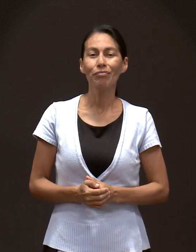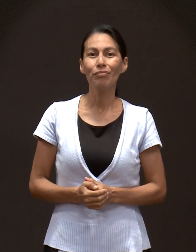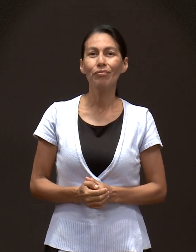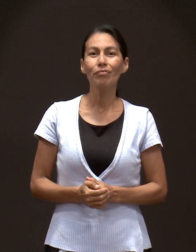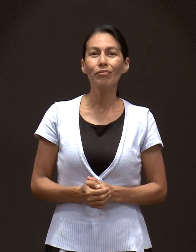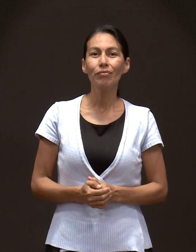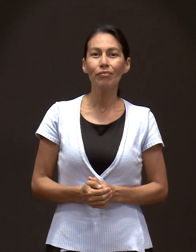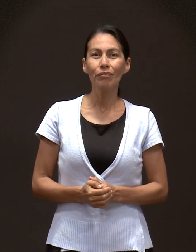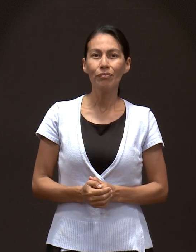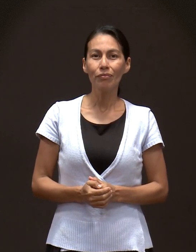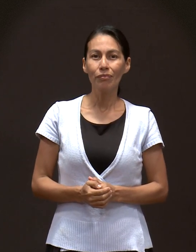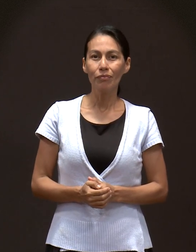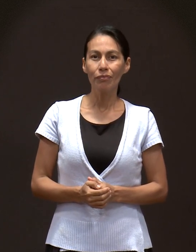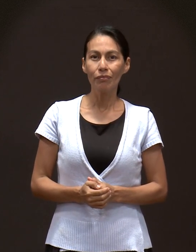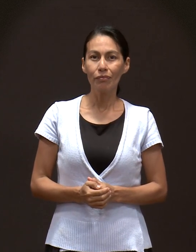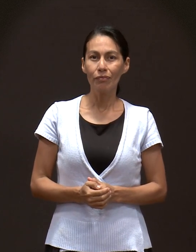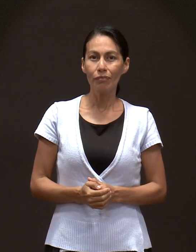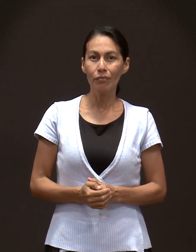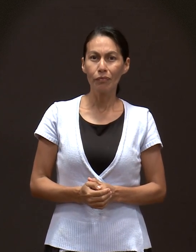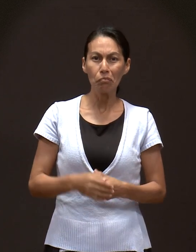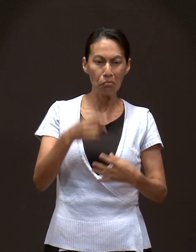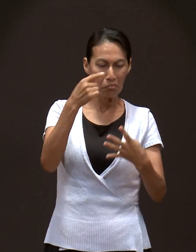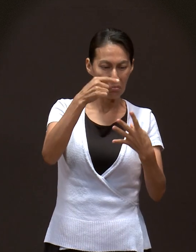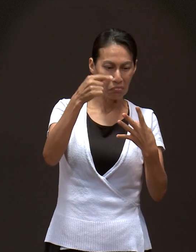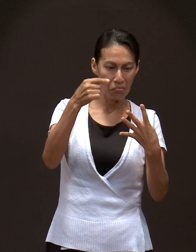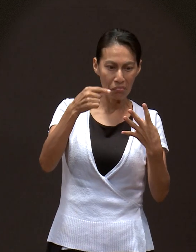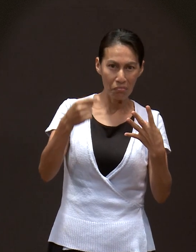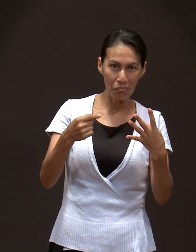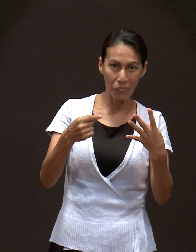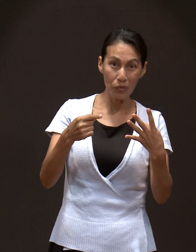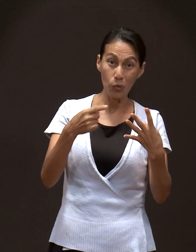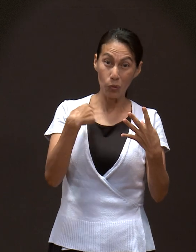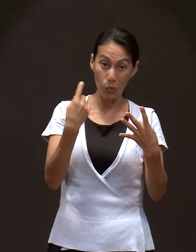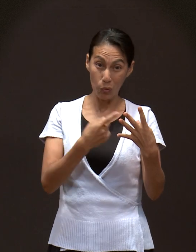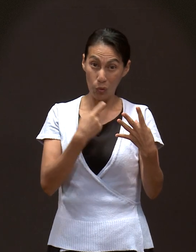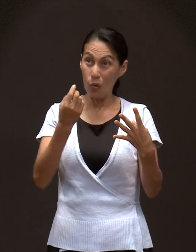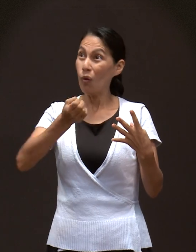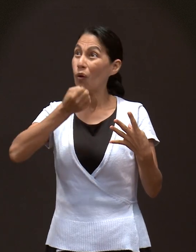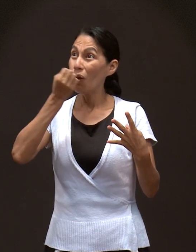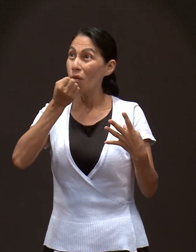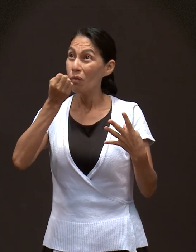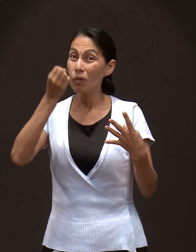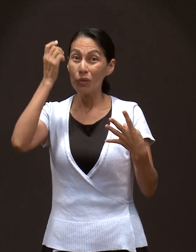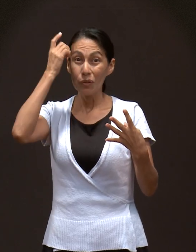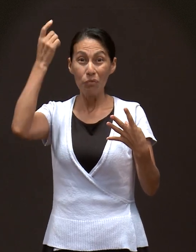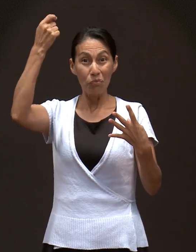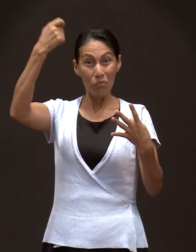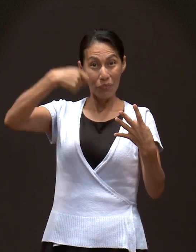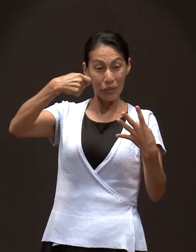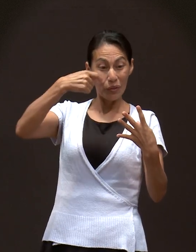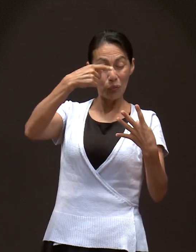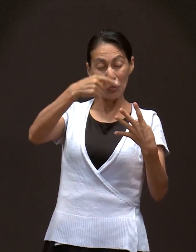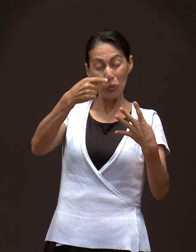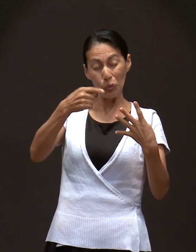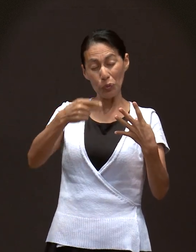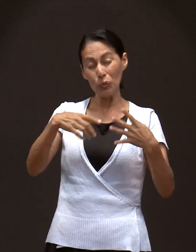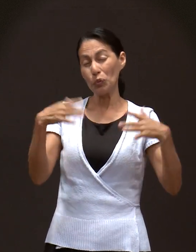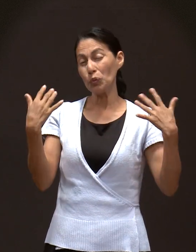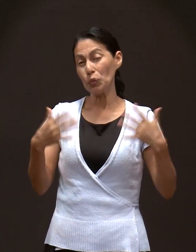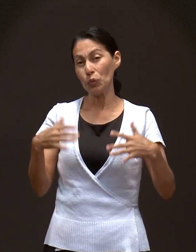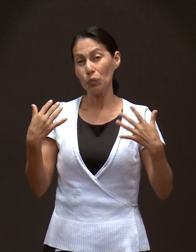Tenemos tantas cosas de beneficio cuando oramos que es